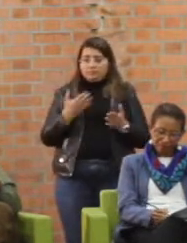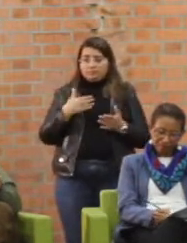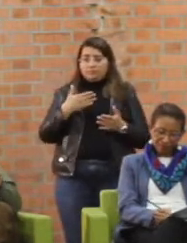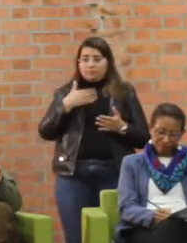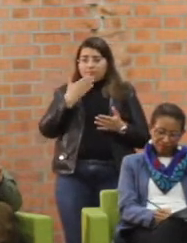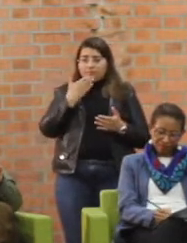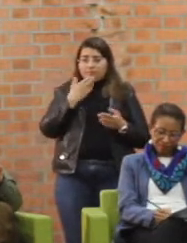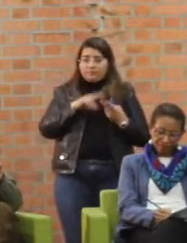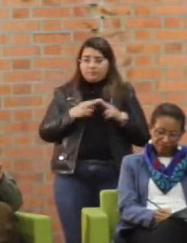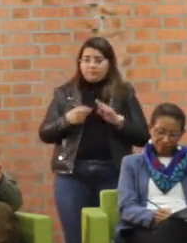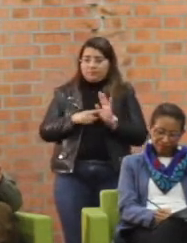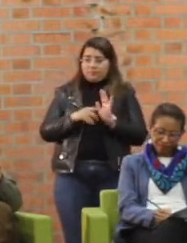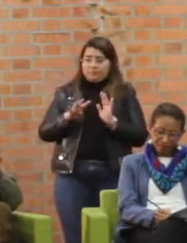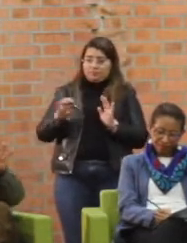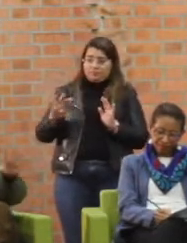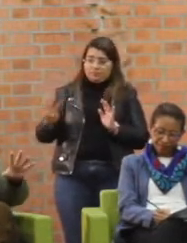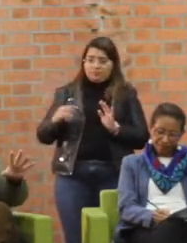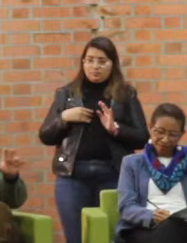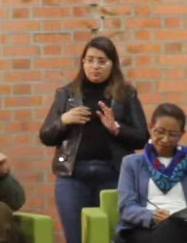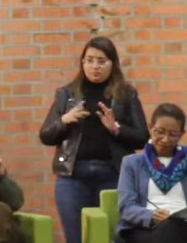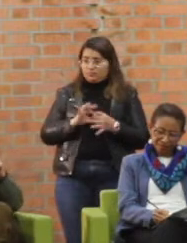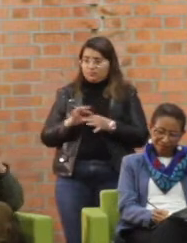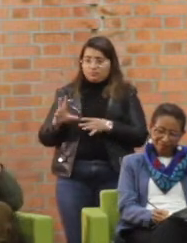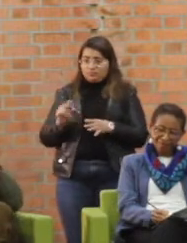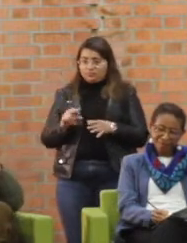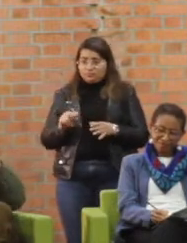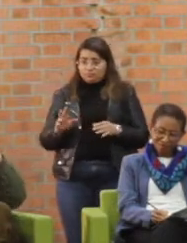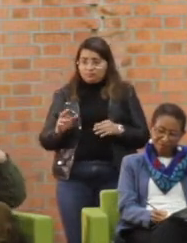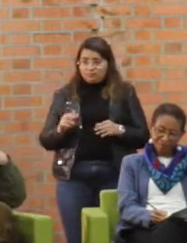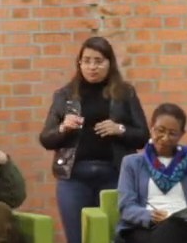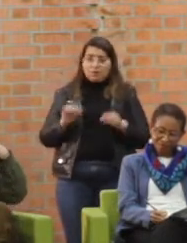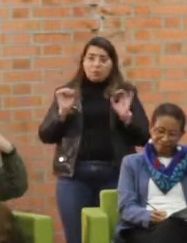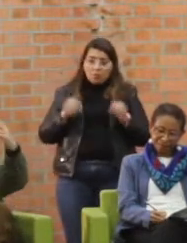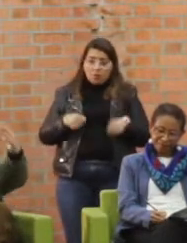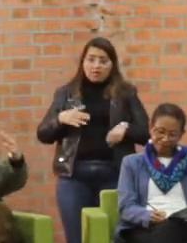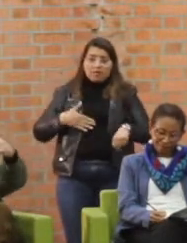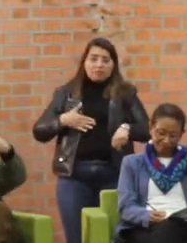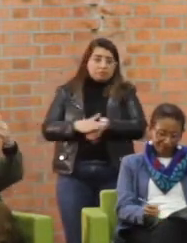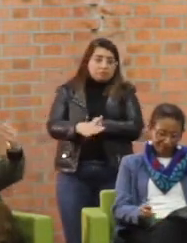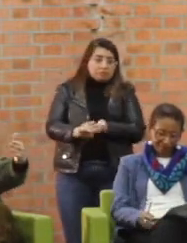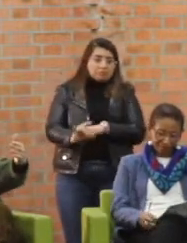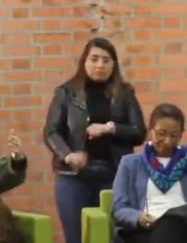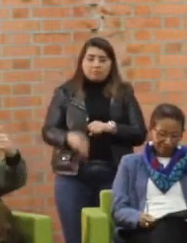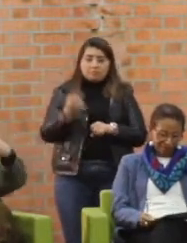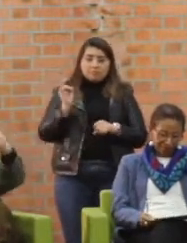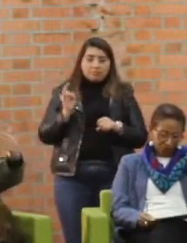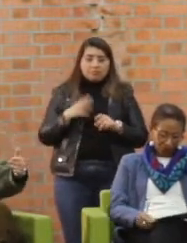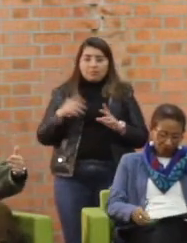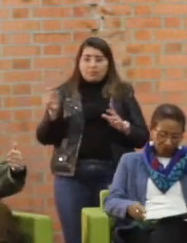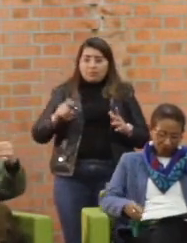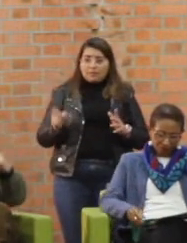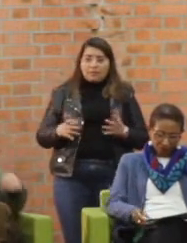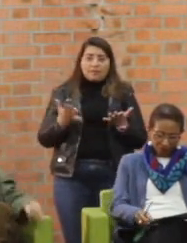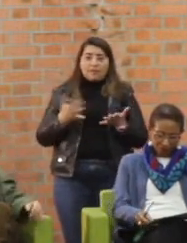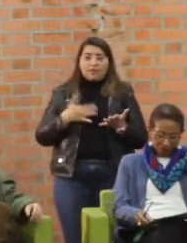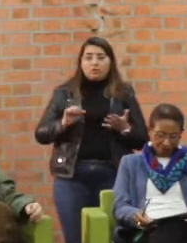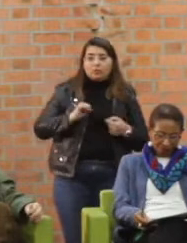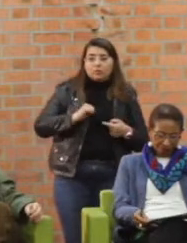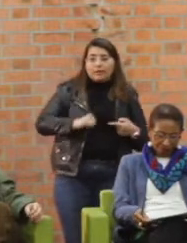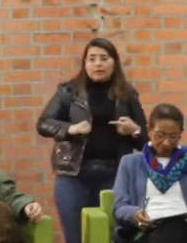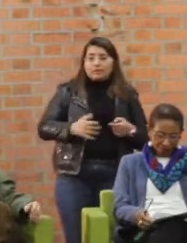94 dijo ahí hay un derecho puede que a mí no me guste como ejerce usted su derecho